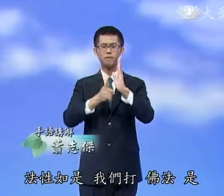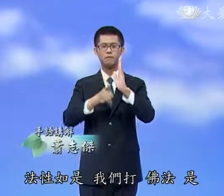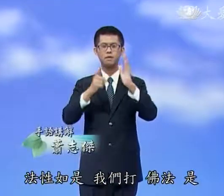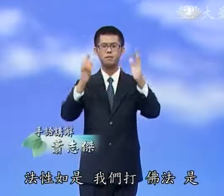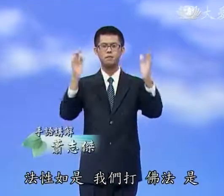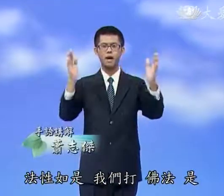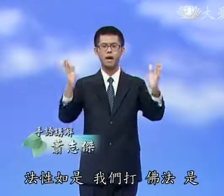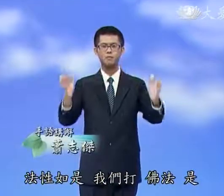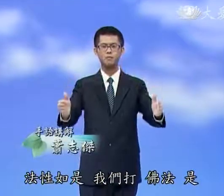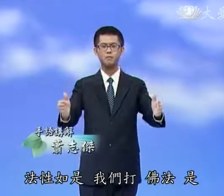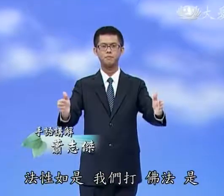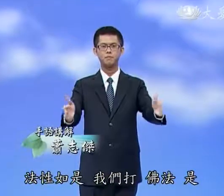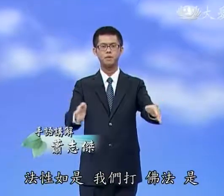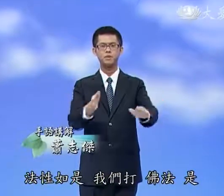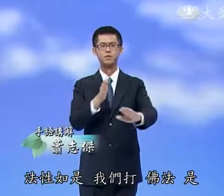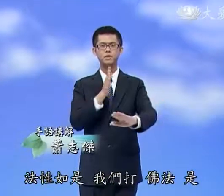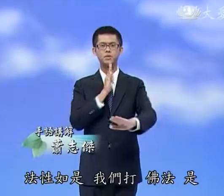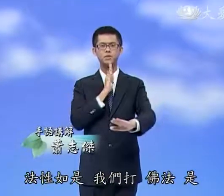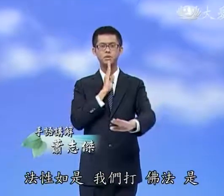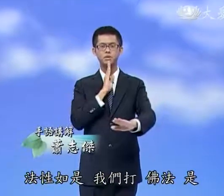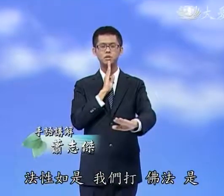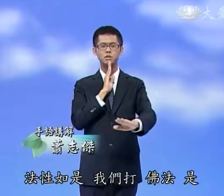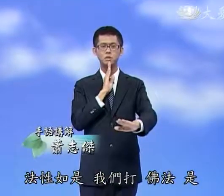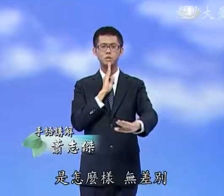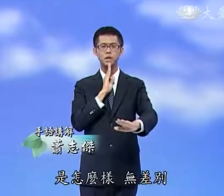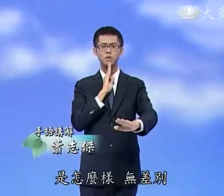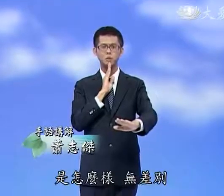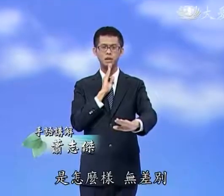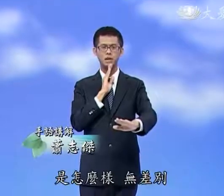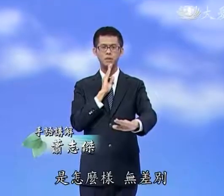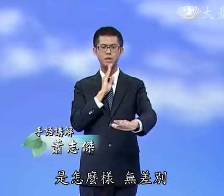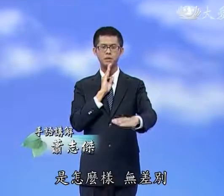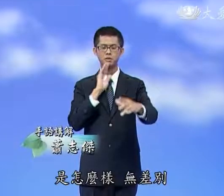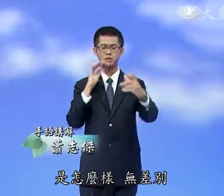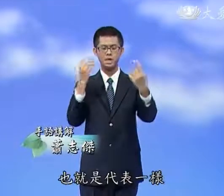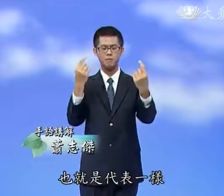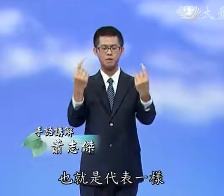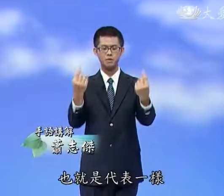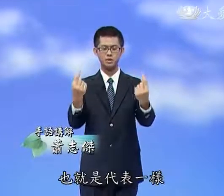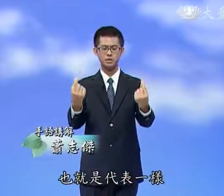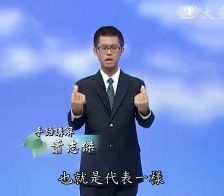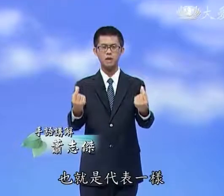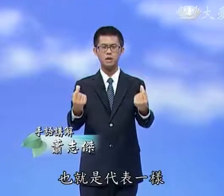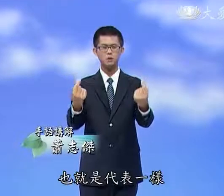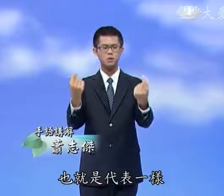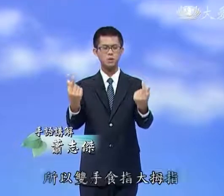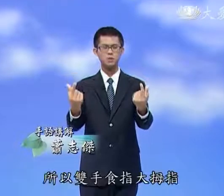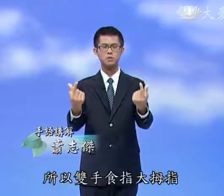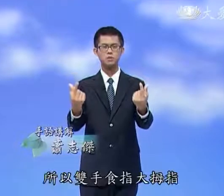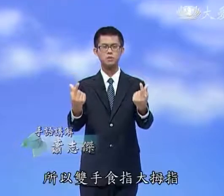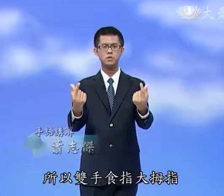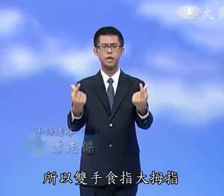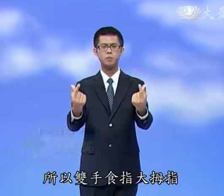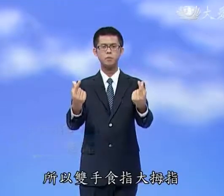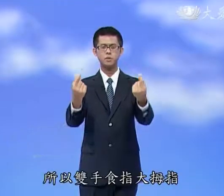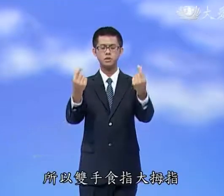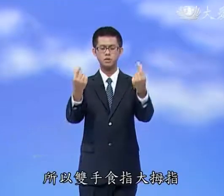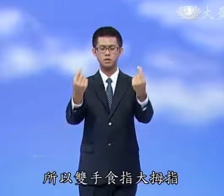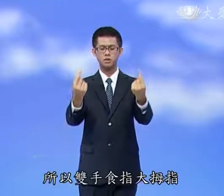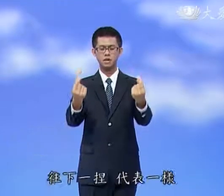打佛法是。是怎么样？无差别，也就代表一样。所以双手食指、大拇指往